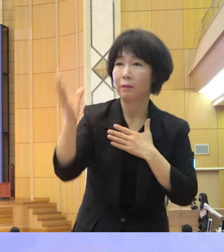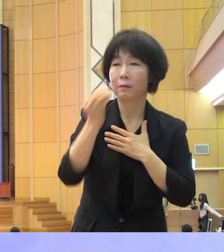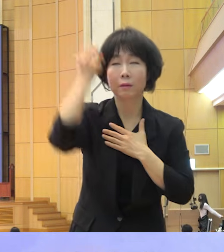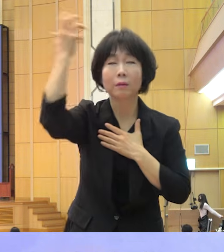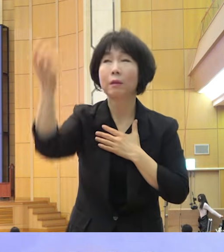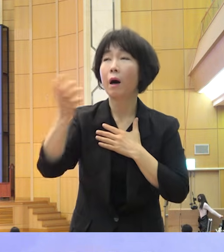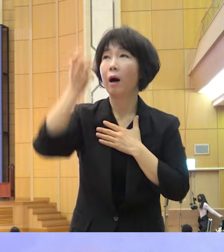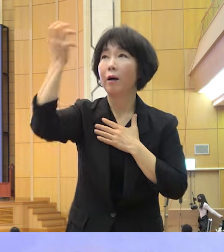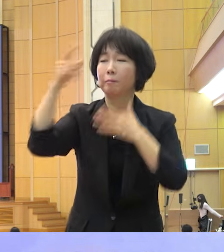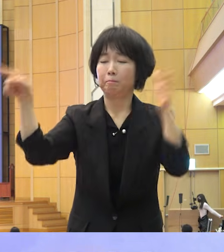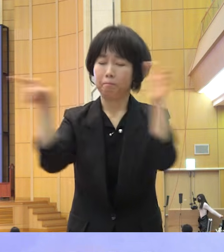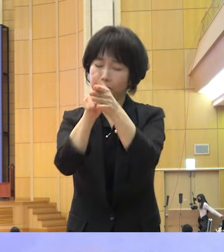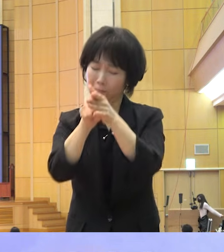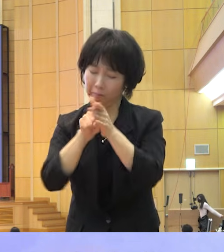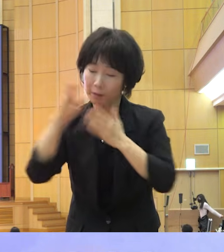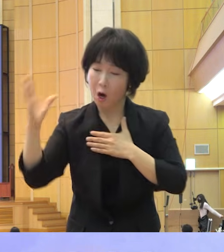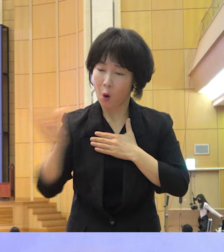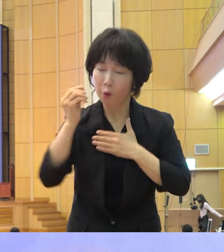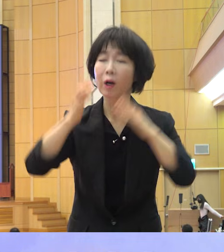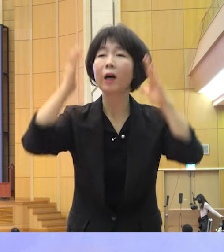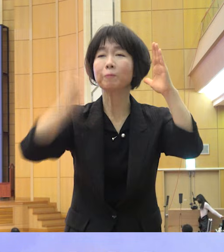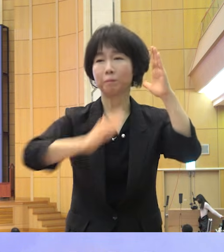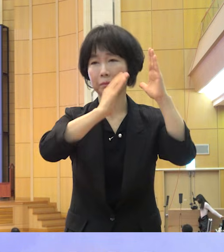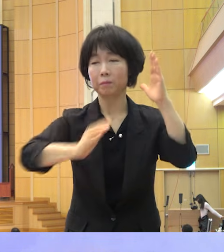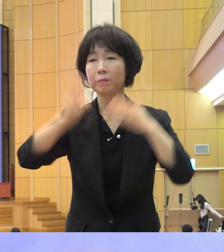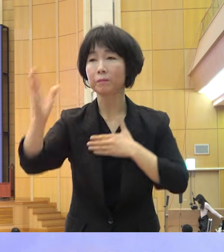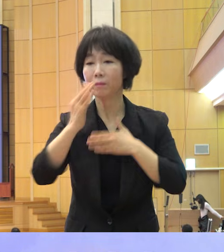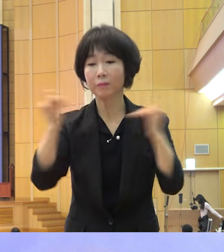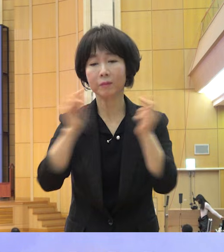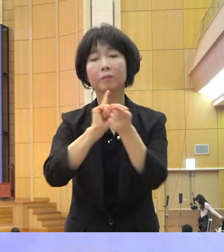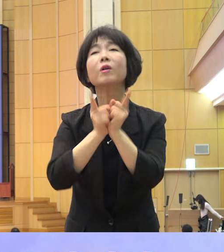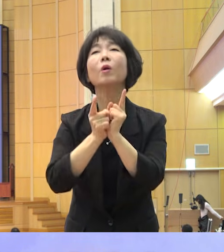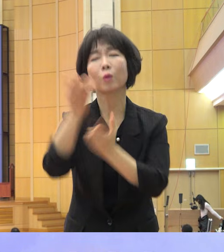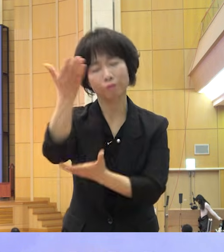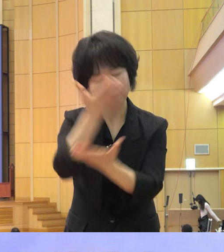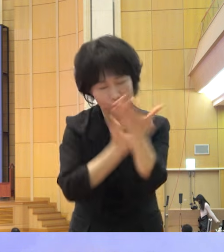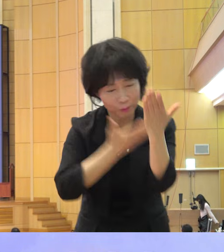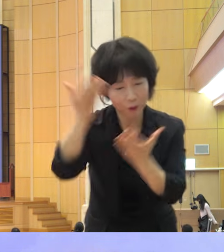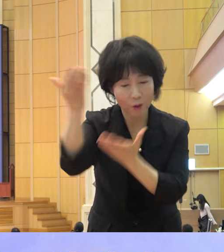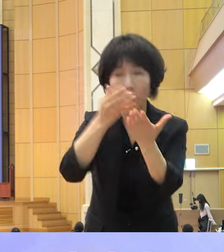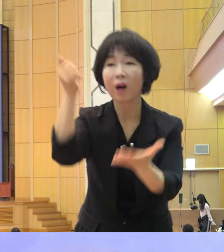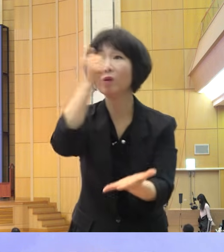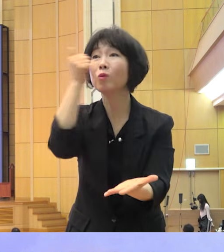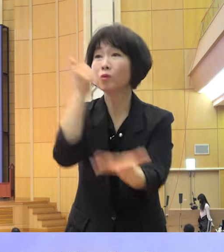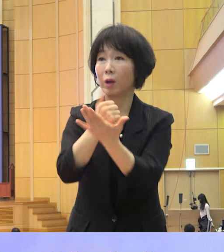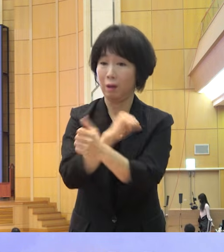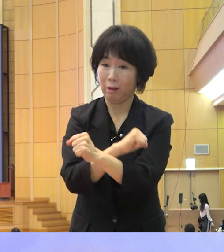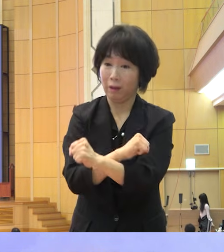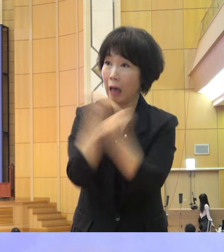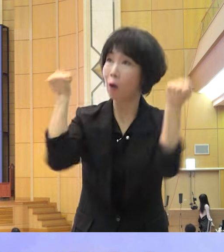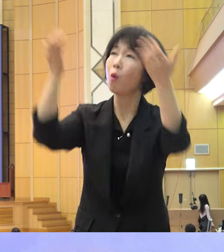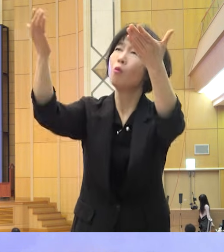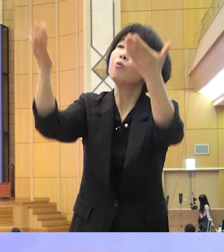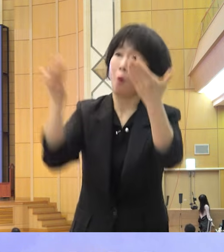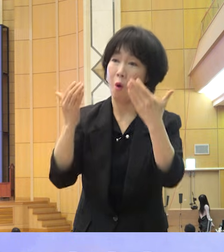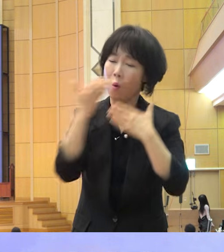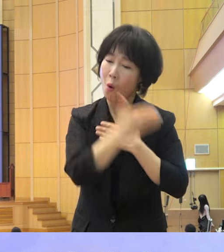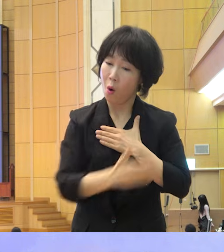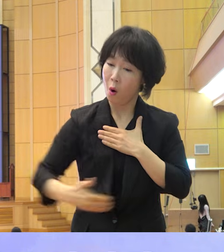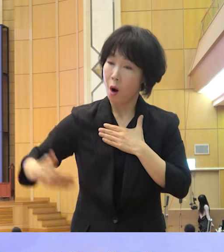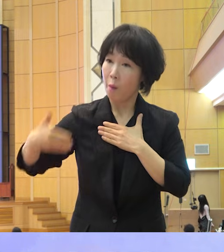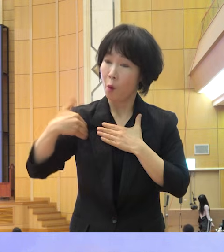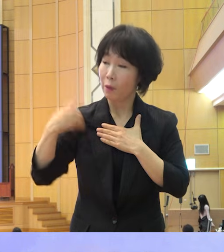오시리라. 성령을 믿사오며 거룩한 공회와 성도가 서로 교통하는 것과 죄를 사하여